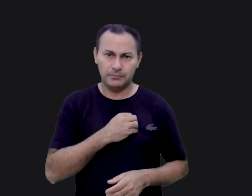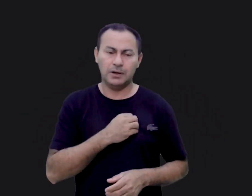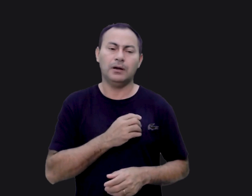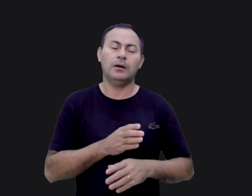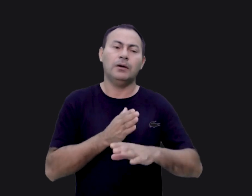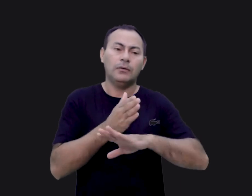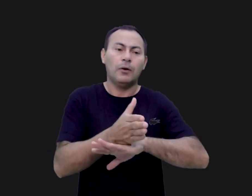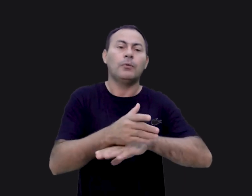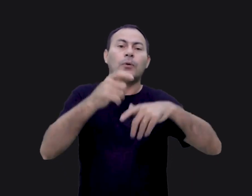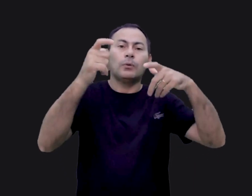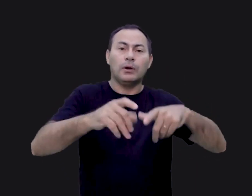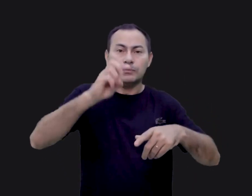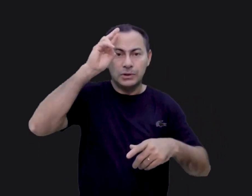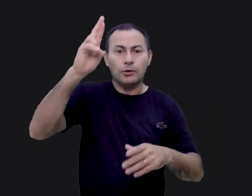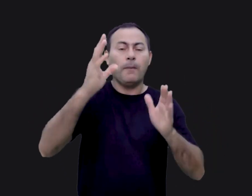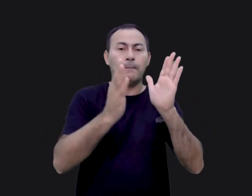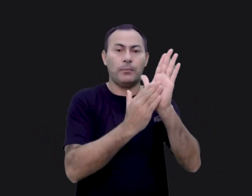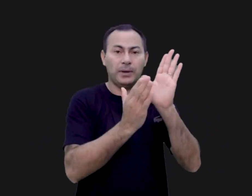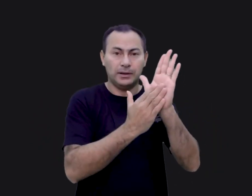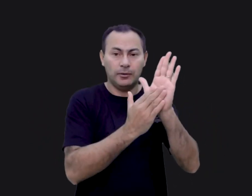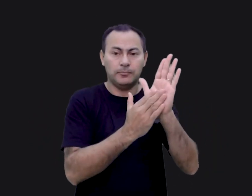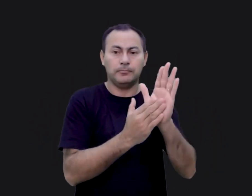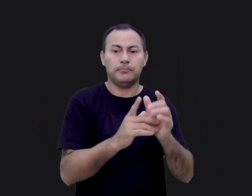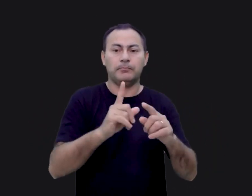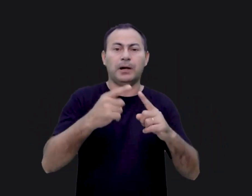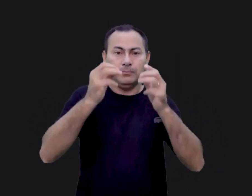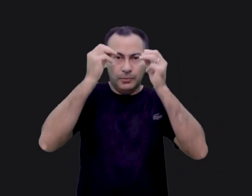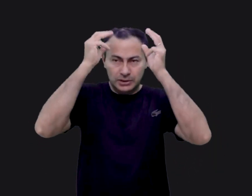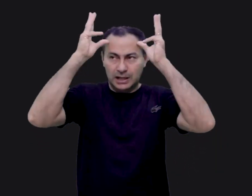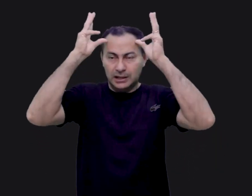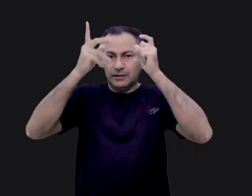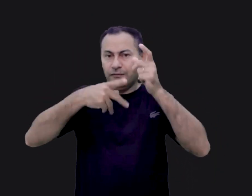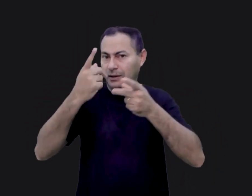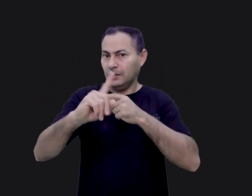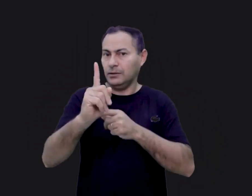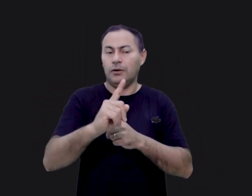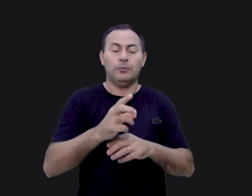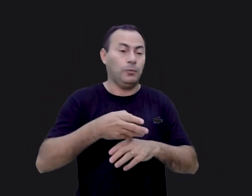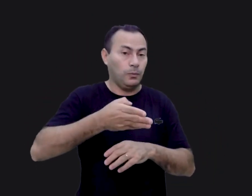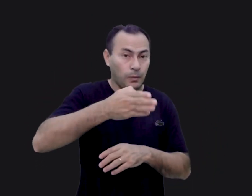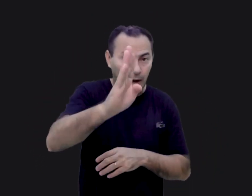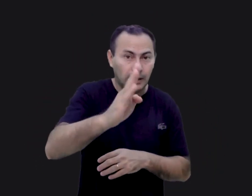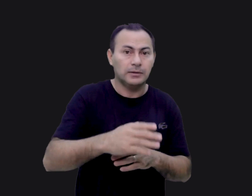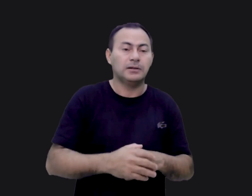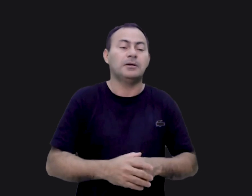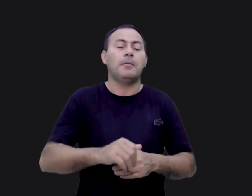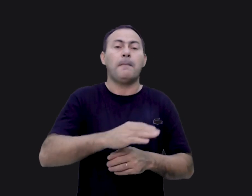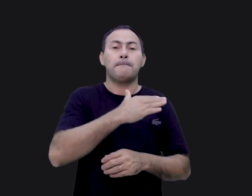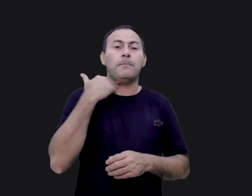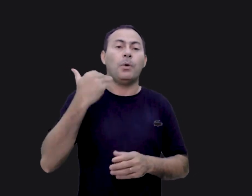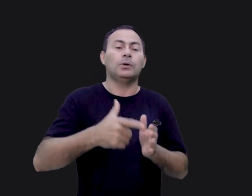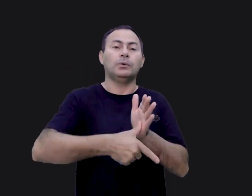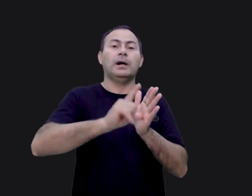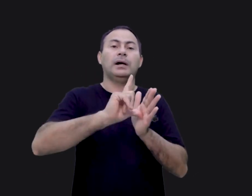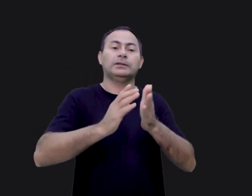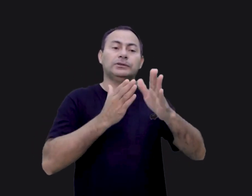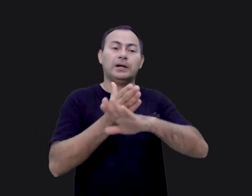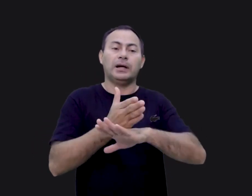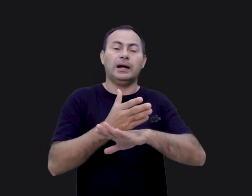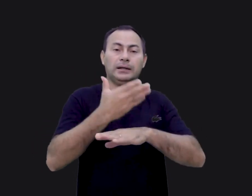pecamos, subiremos ao lugar que o Senhor prometeu. Mas Moisés disse, não subais, sereis derrotados diante de